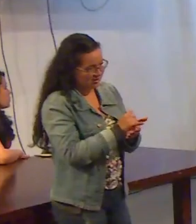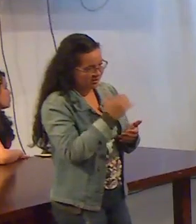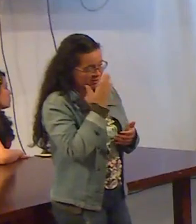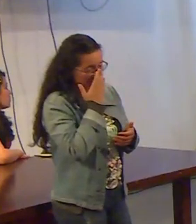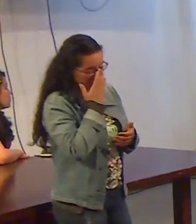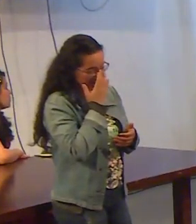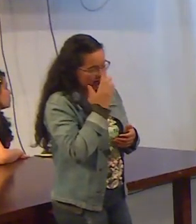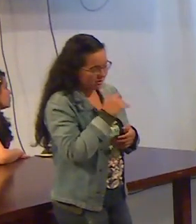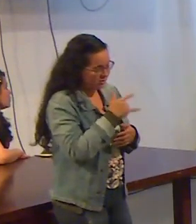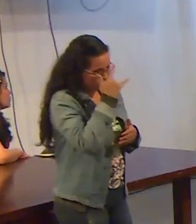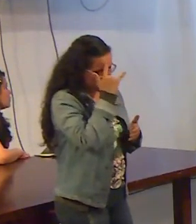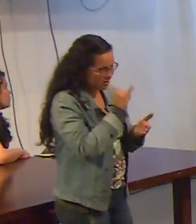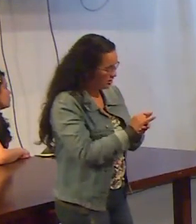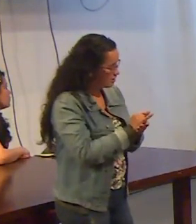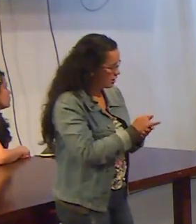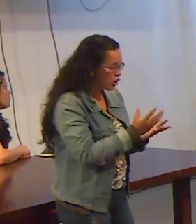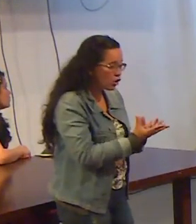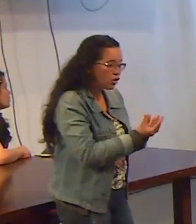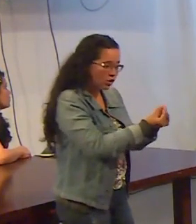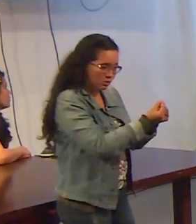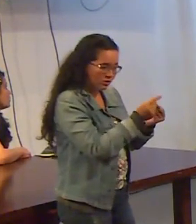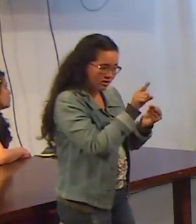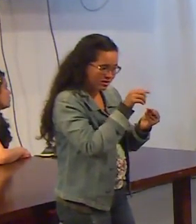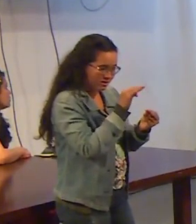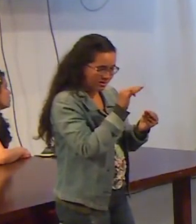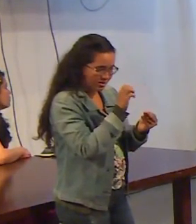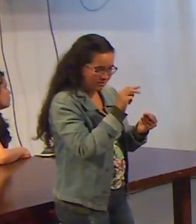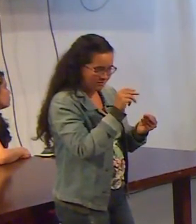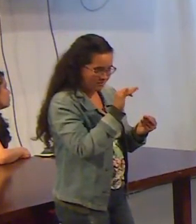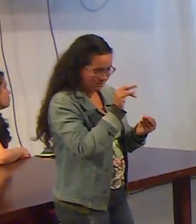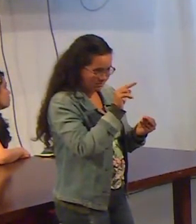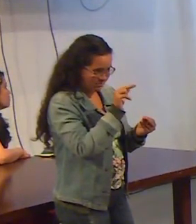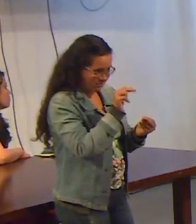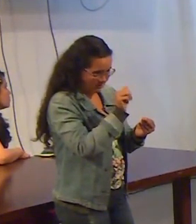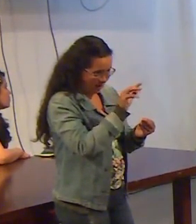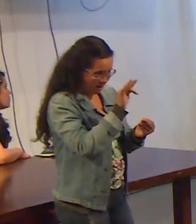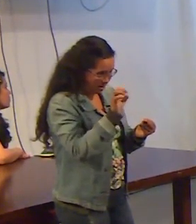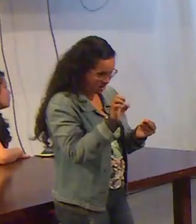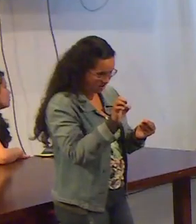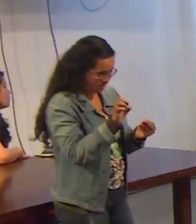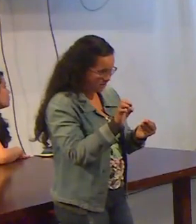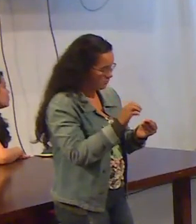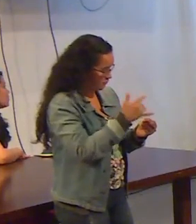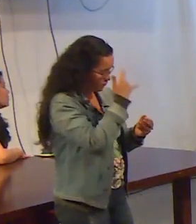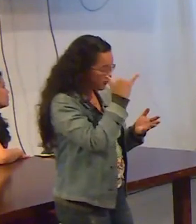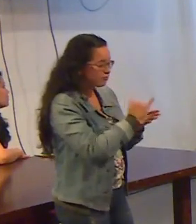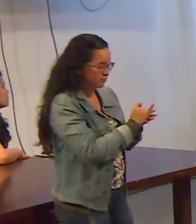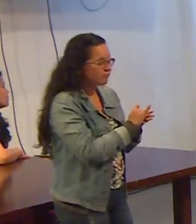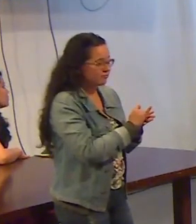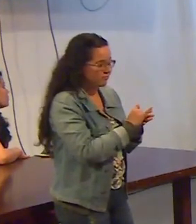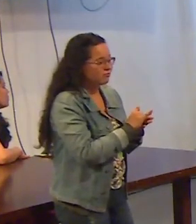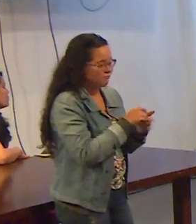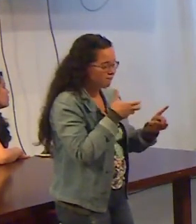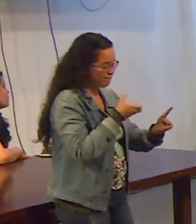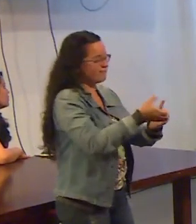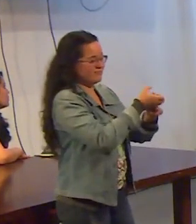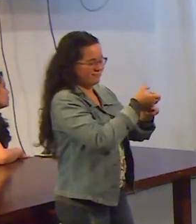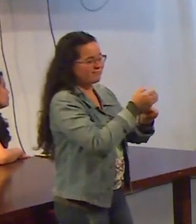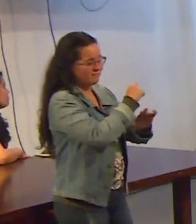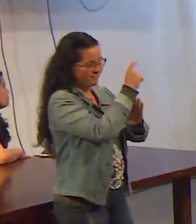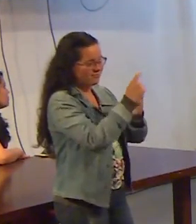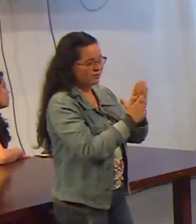el grupo de Sistematizarte, lo logró en su totalidad. Y solo les